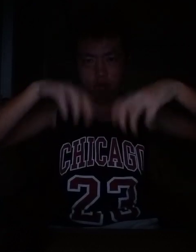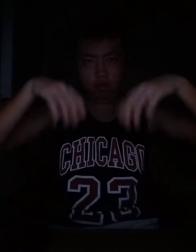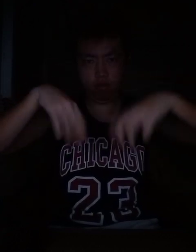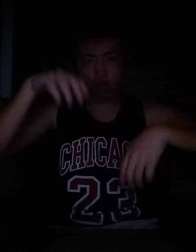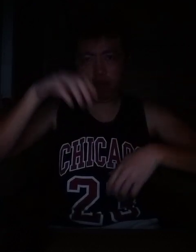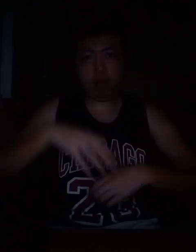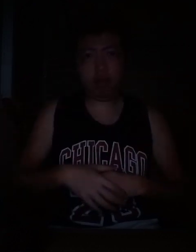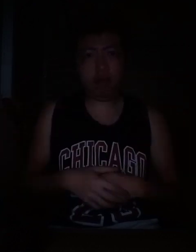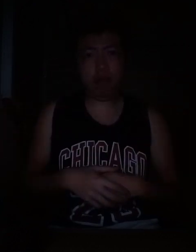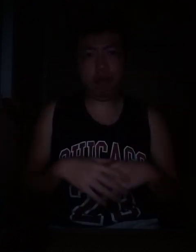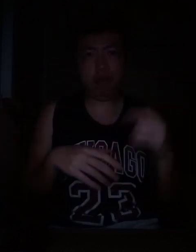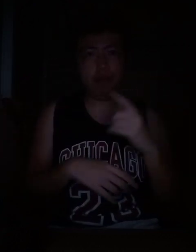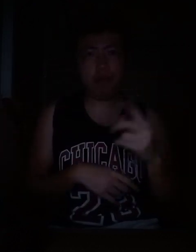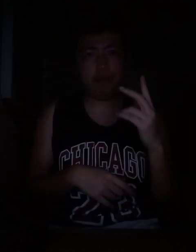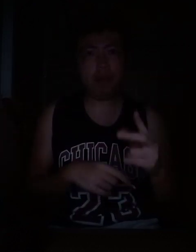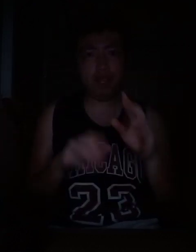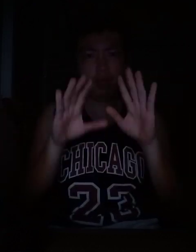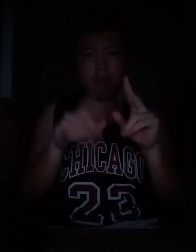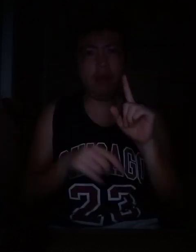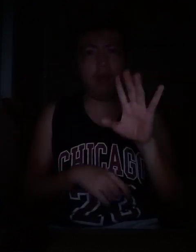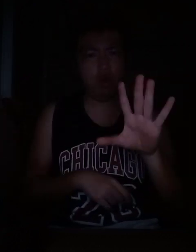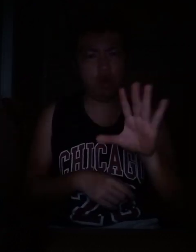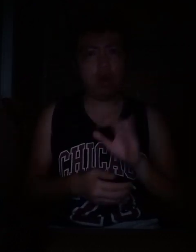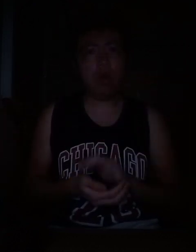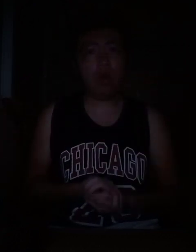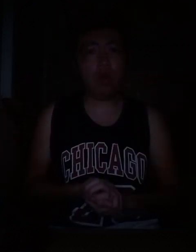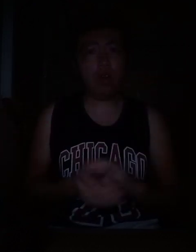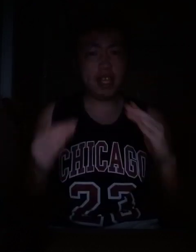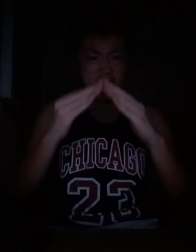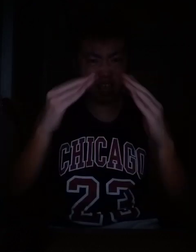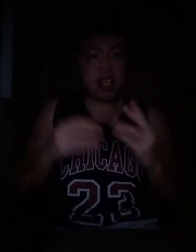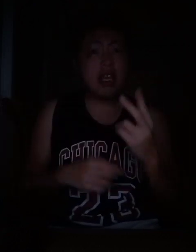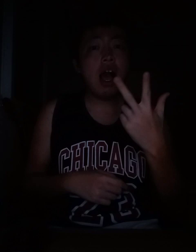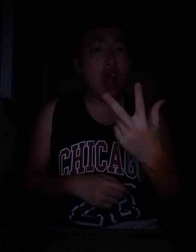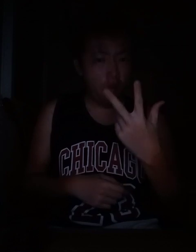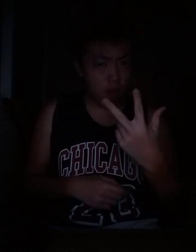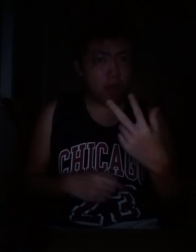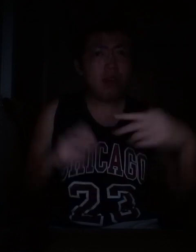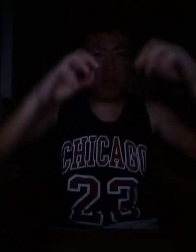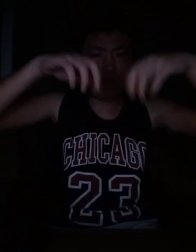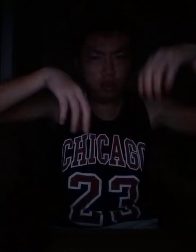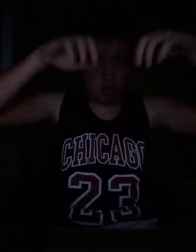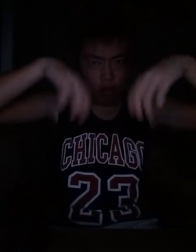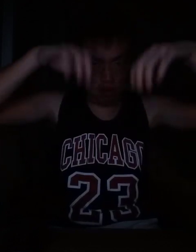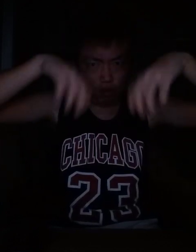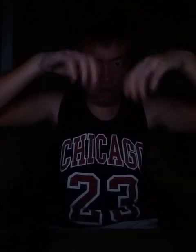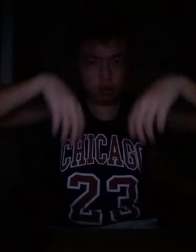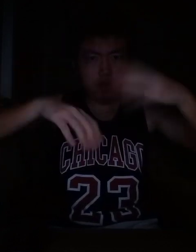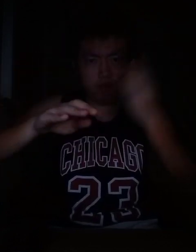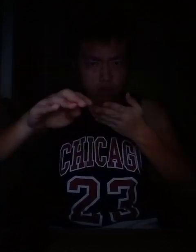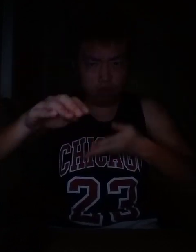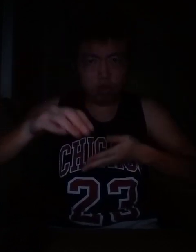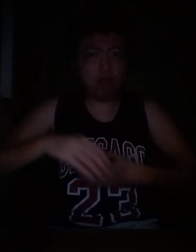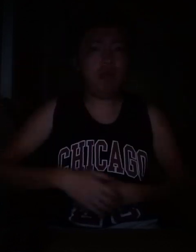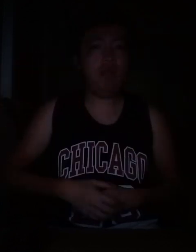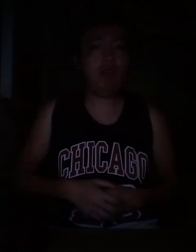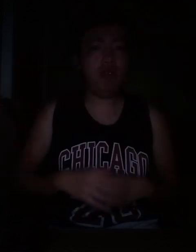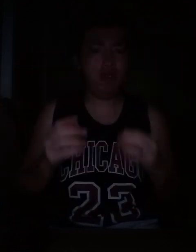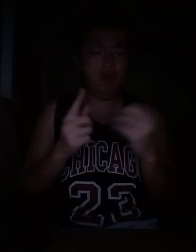일단 제주에는 50에서 150mm, 제주 산지에는 300mm 이상의 폭우가 예상됩니다. 항공편과 배편